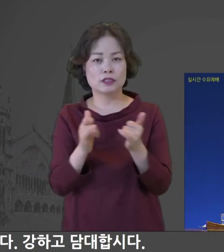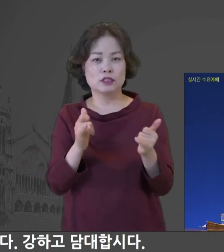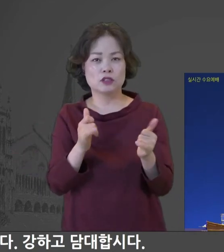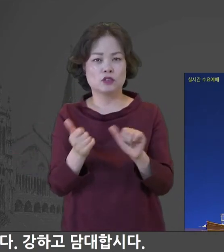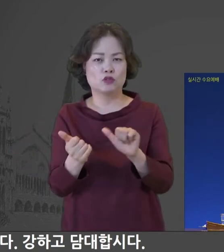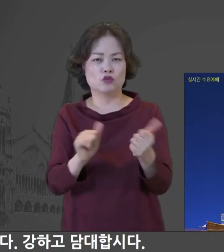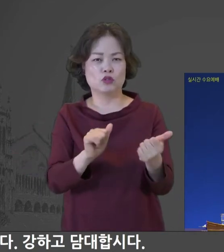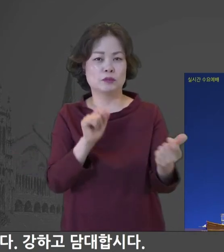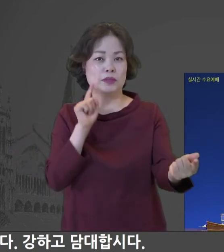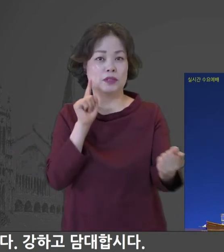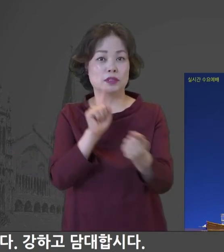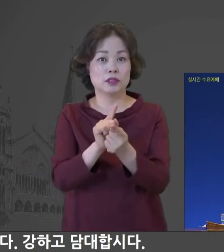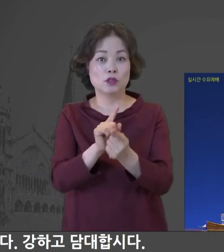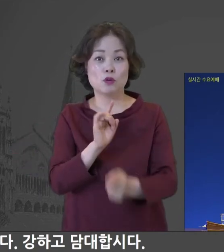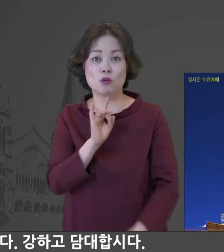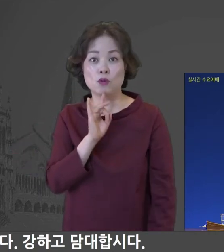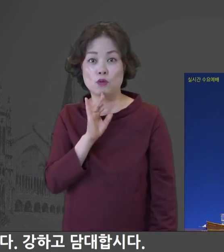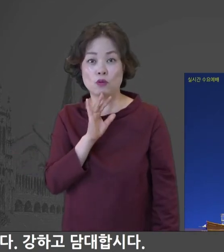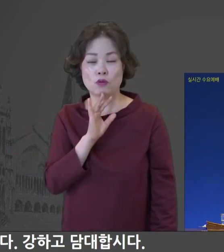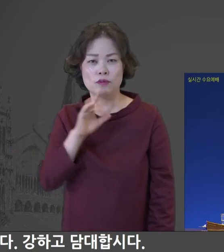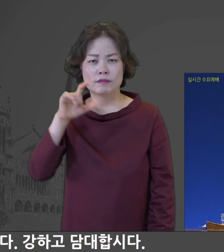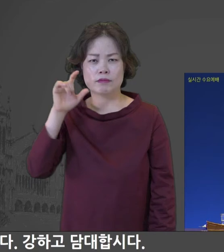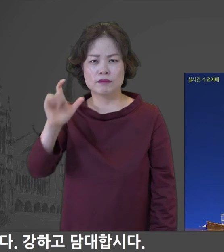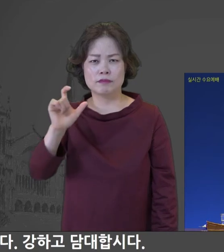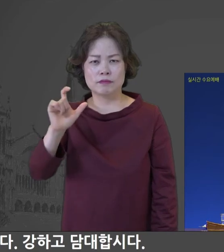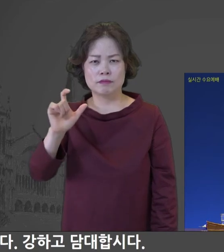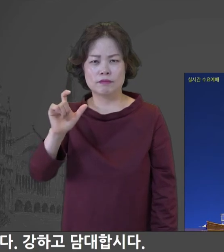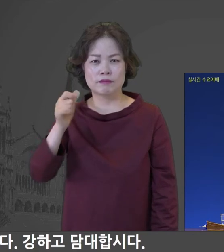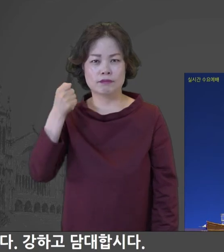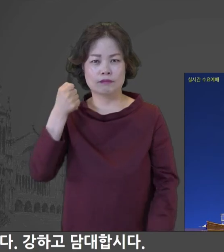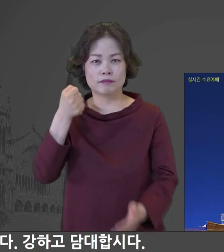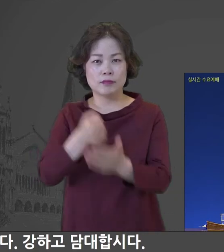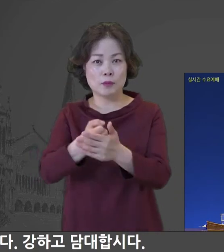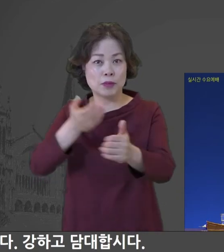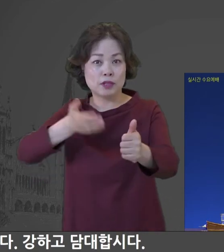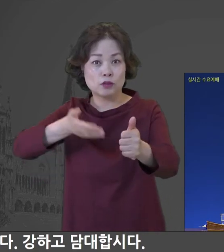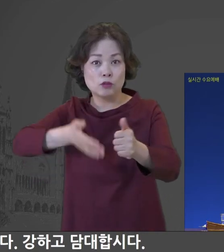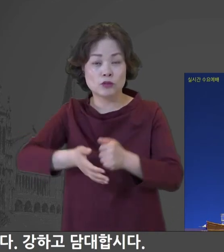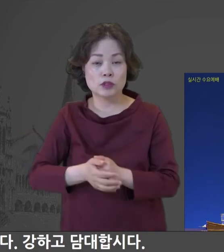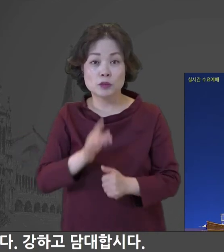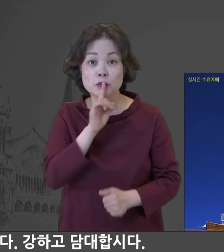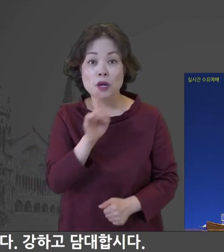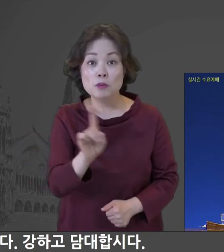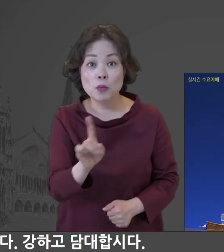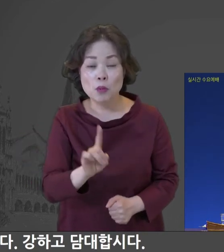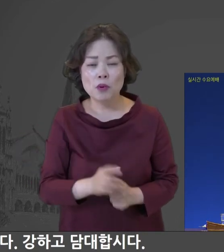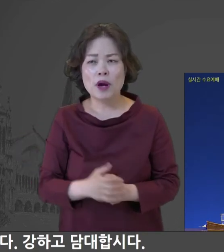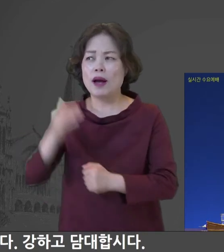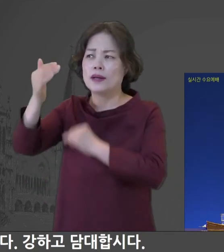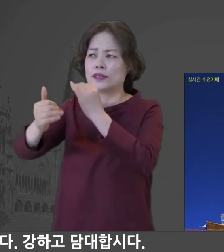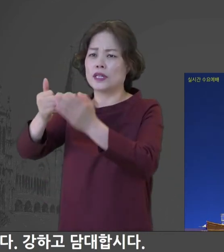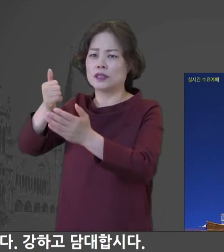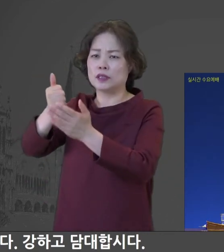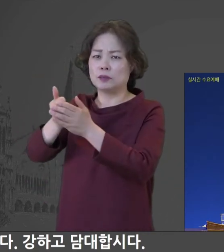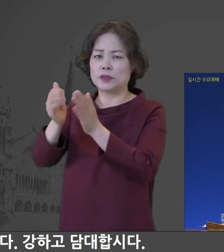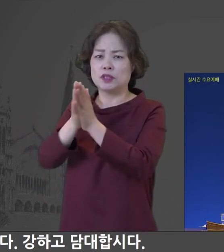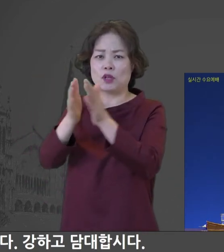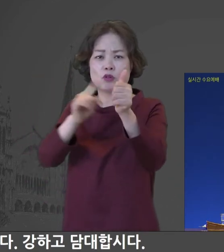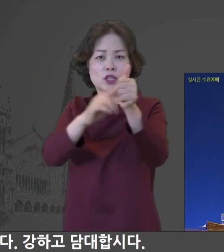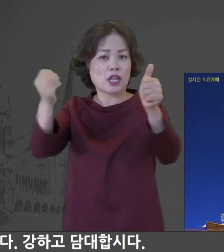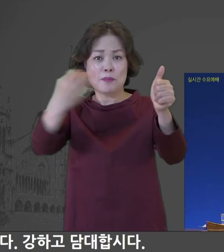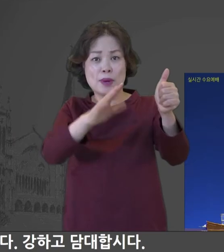죽임을 당하리니 오직 강하고 담대하소서. 자, 이 말은 하나님이 여호수아에게 하는 말이